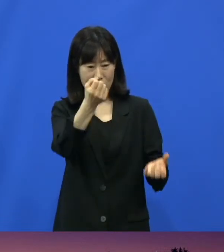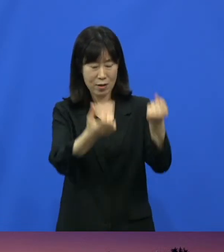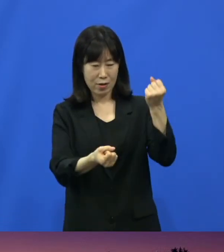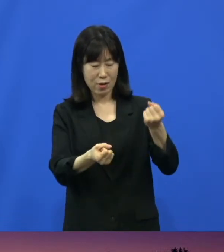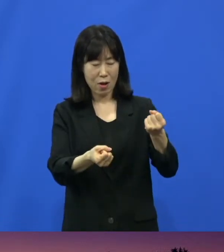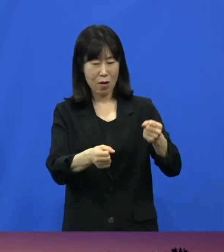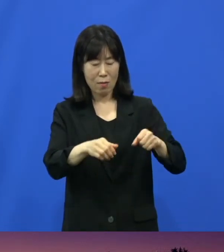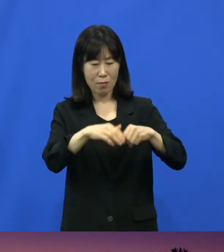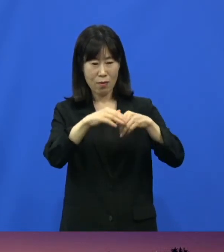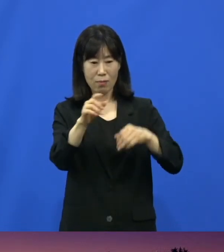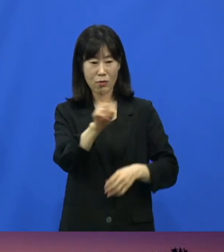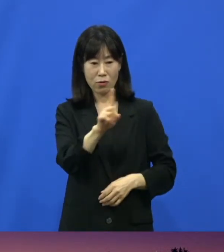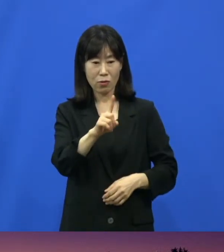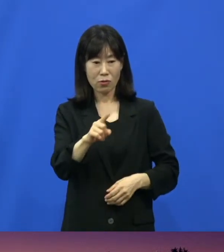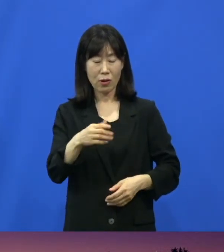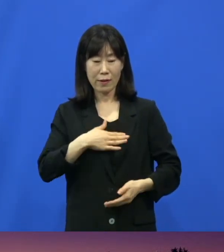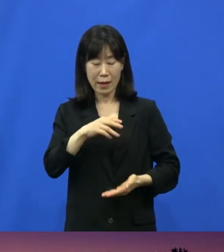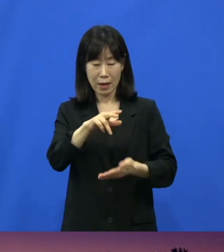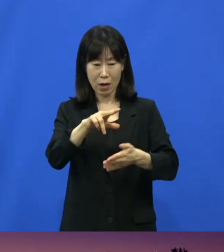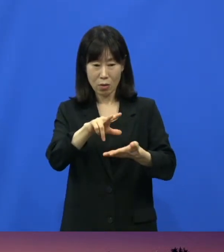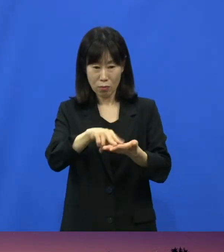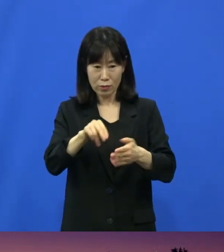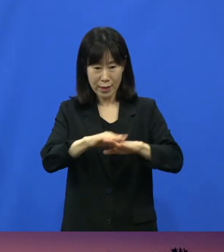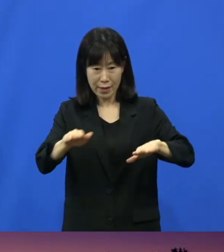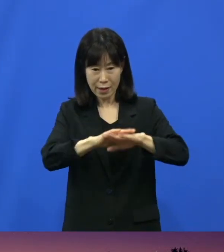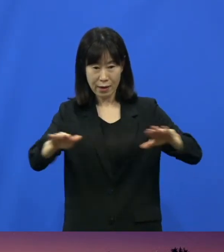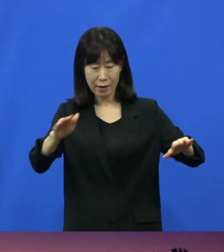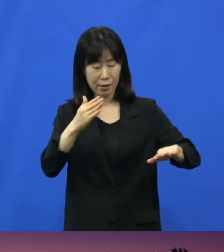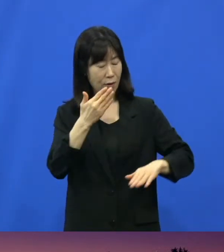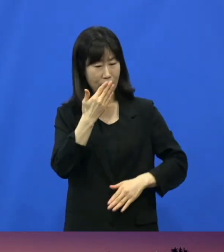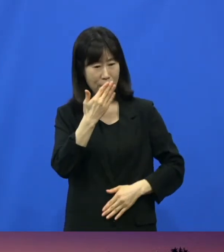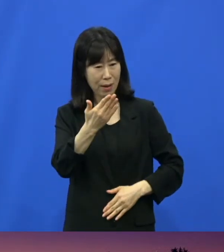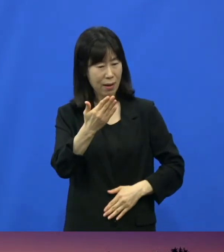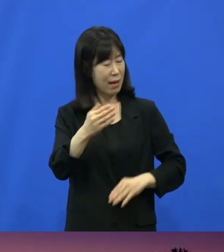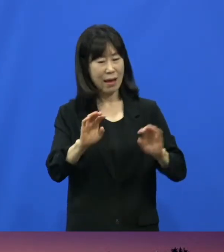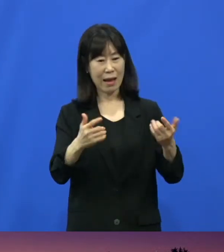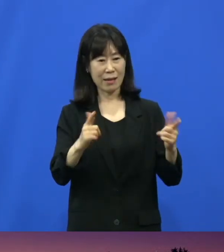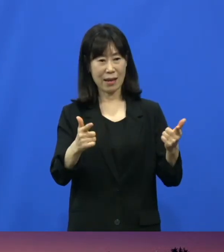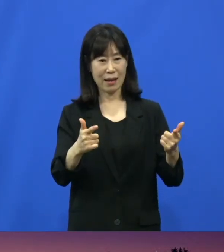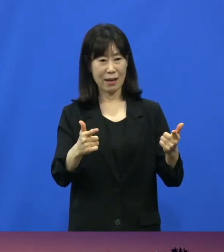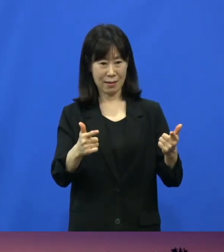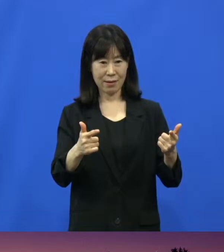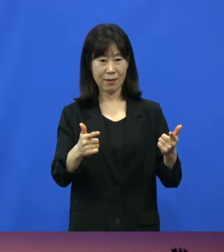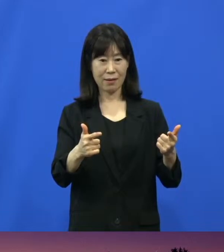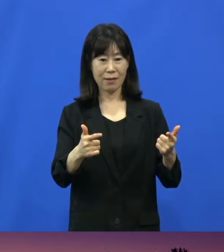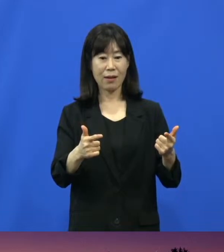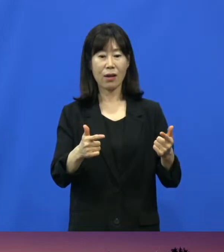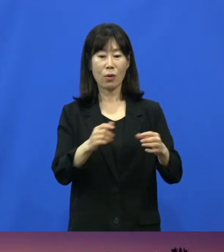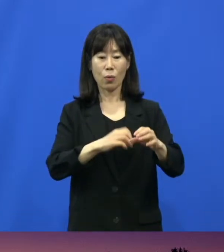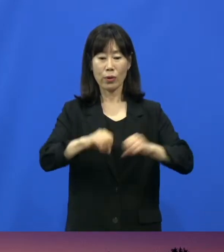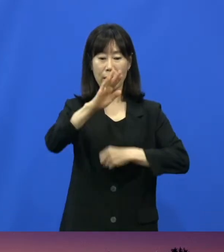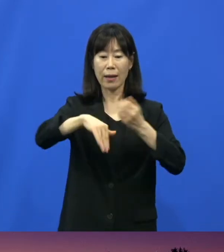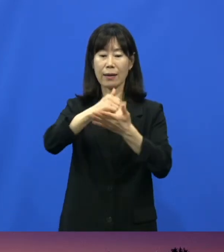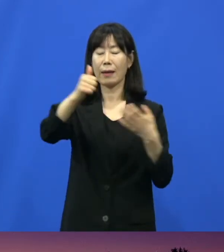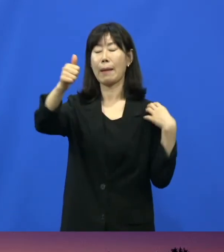어떤 것들로 내가 살아내려고 하는 것이 아니라 그분에게 우리의 삶의 모든 것을 내어 맡기는